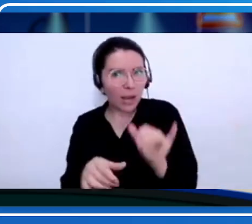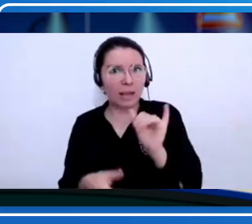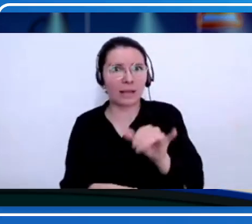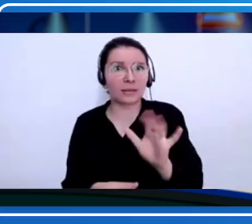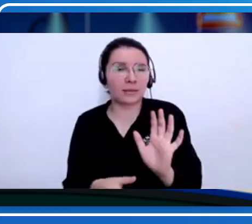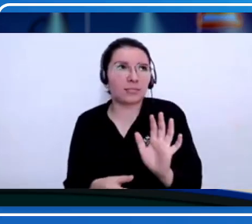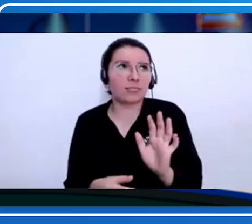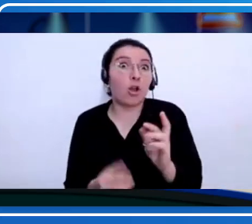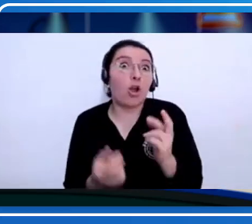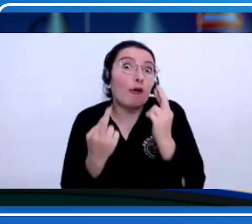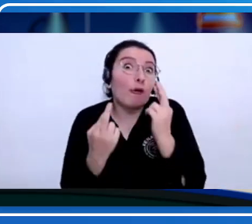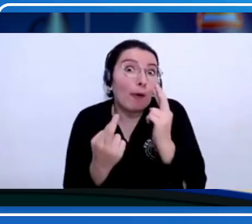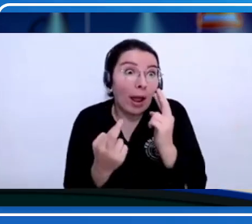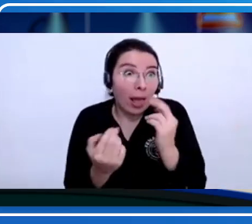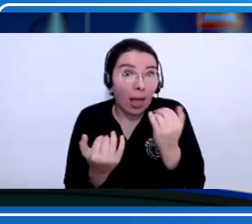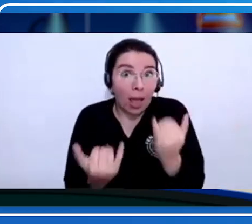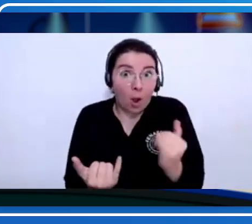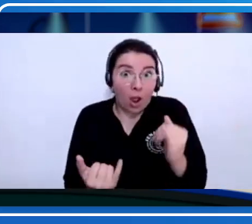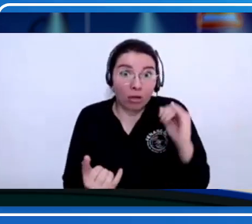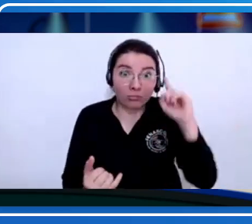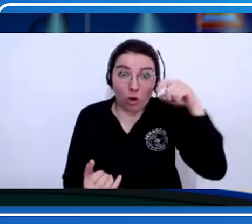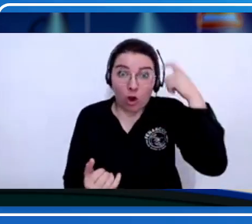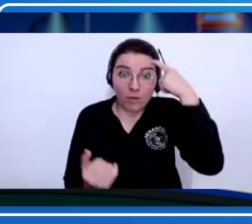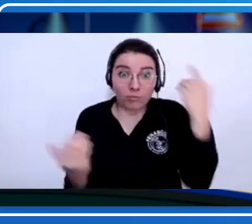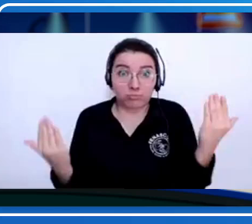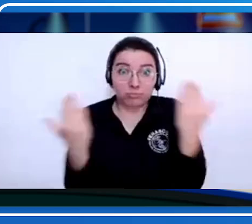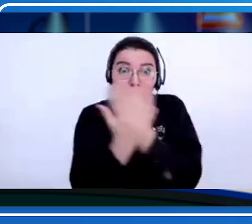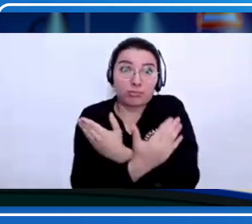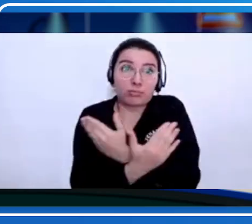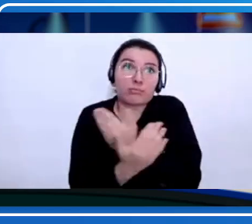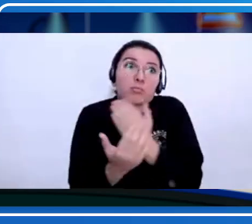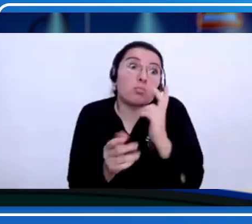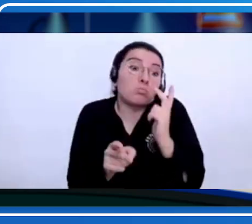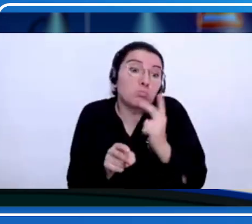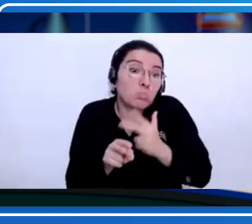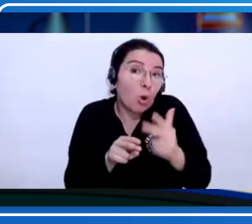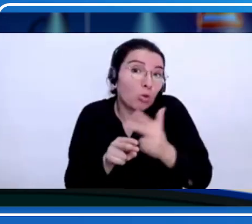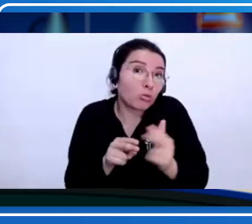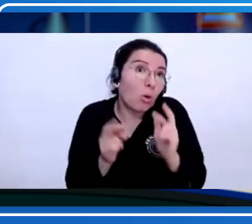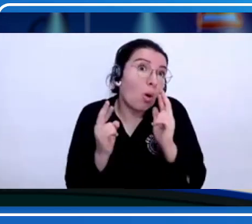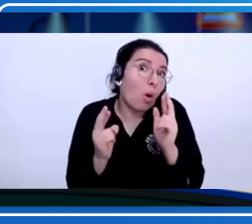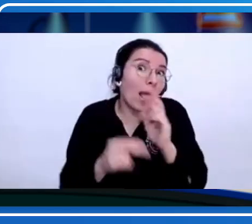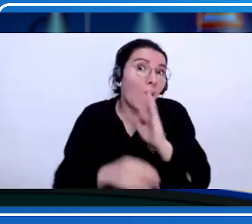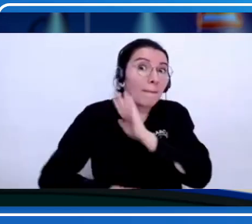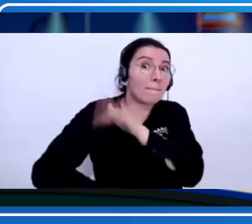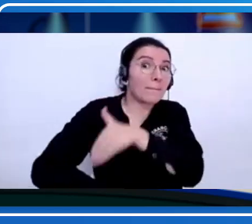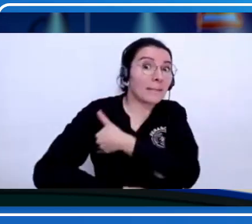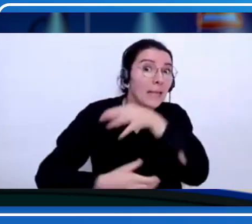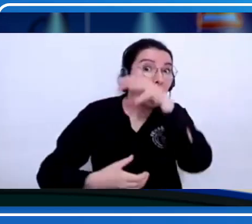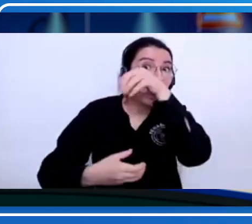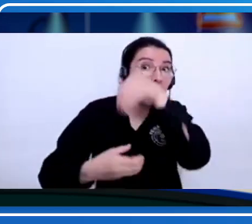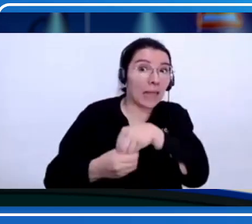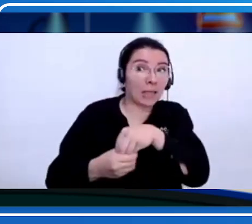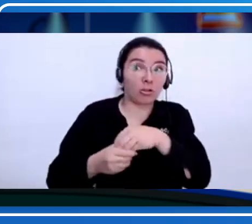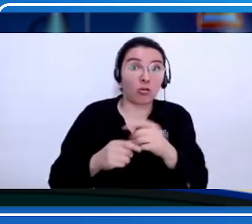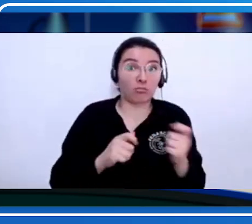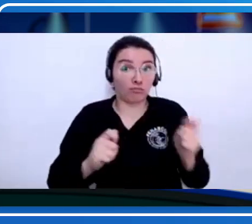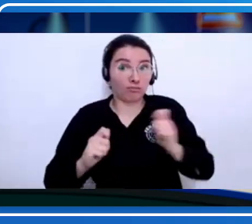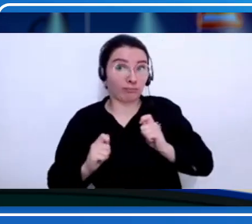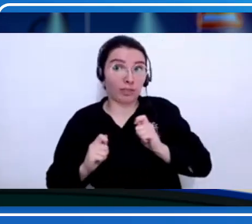ojalá pues pronto nos podamos sentar con quien designen como ministro del Interior, como